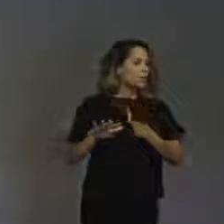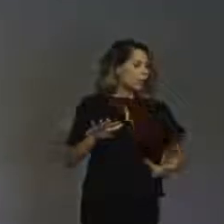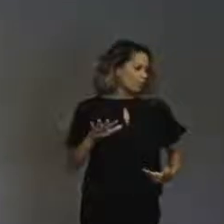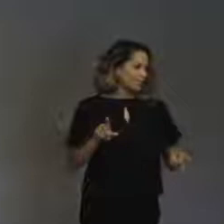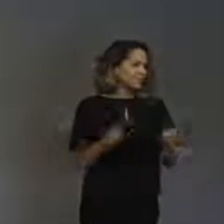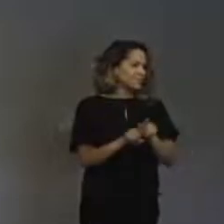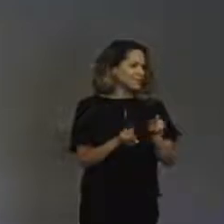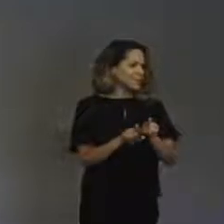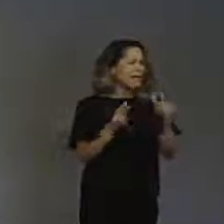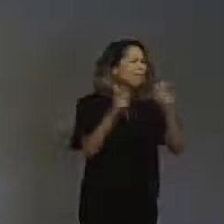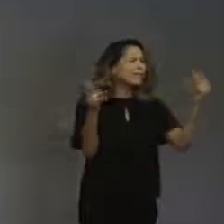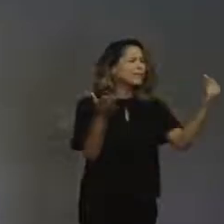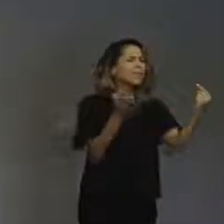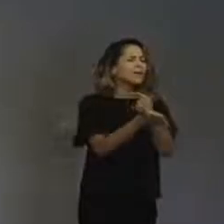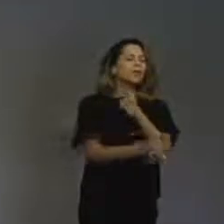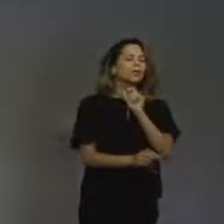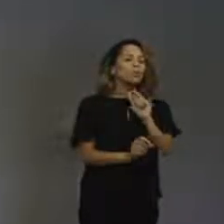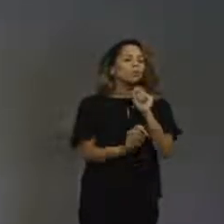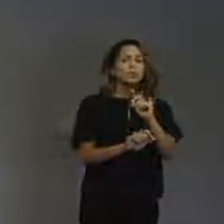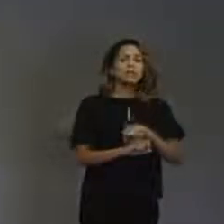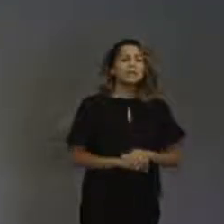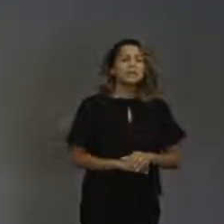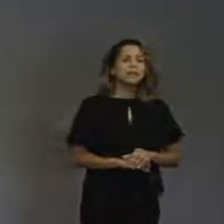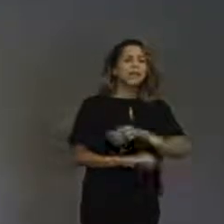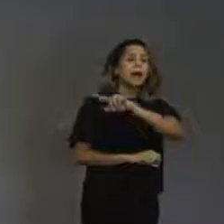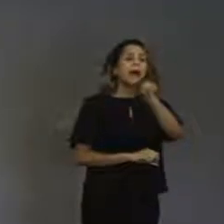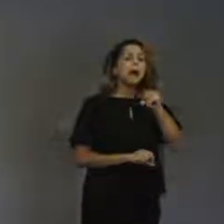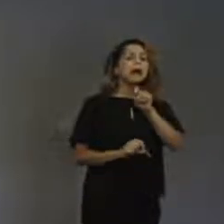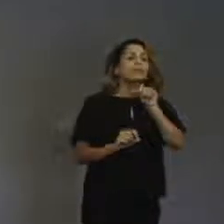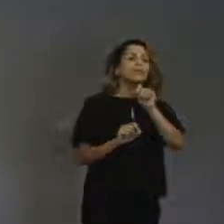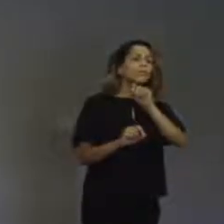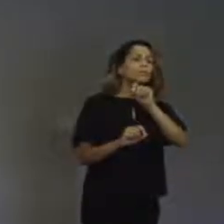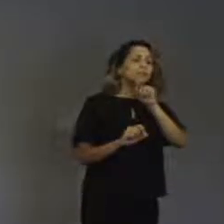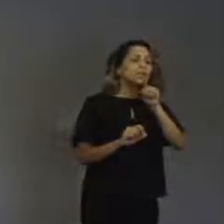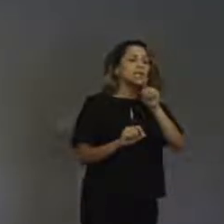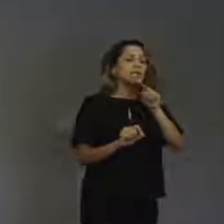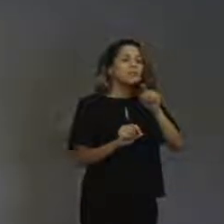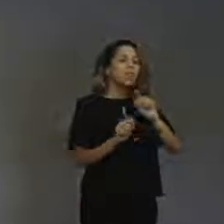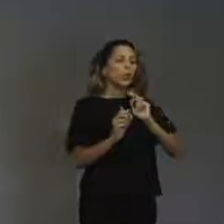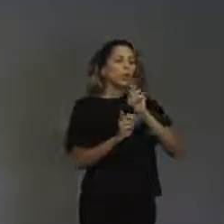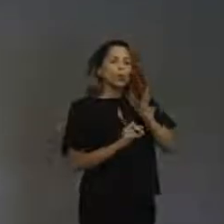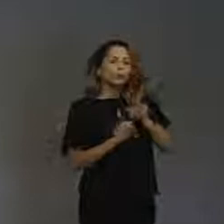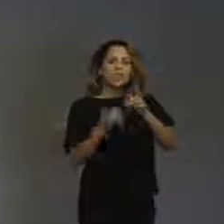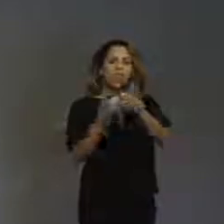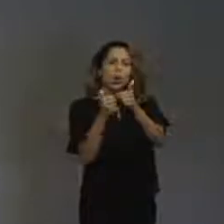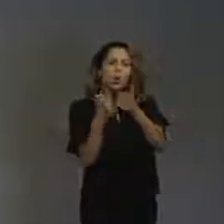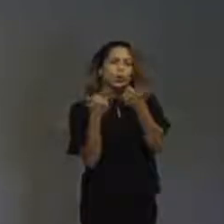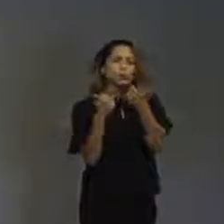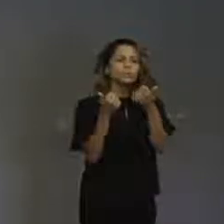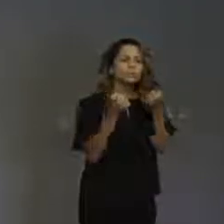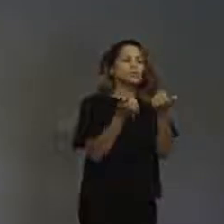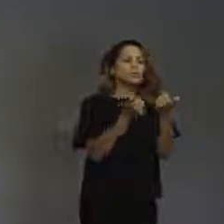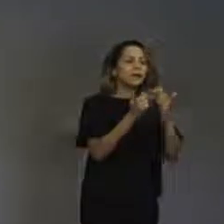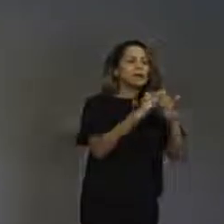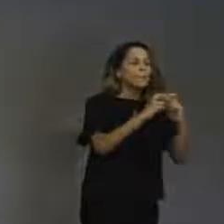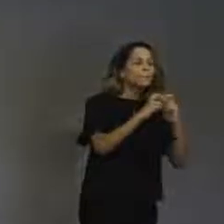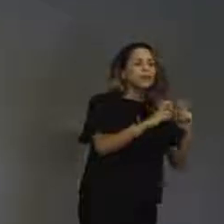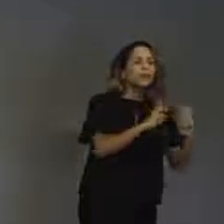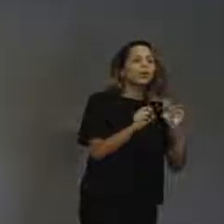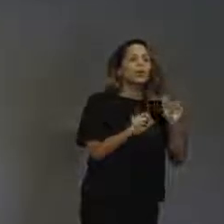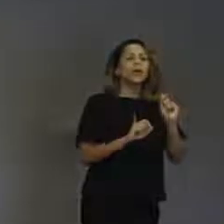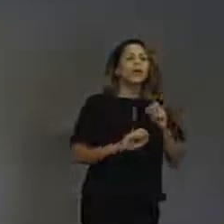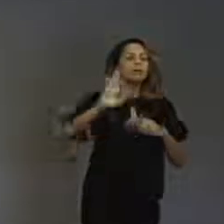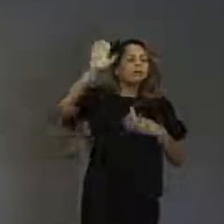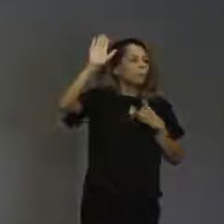alguém pergunta quem veio de carro e transporte público, eu sou a única que levanta a mão no transporte público. Aqui teve um monte de gente que veio de metrô. Eu já me sinto